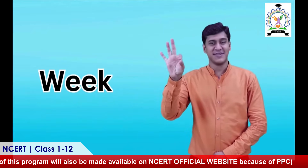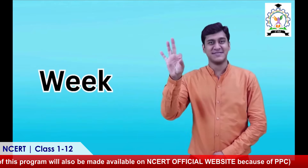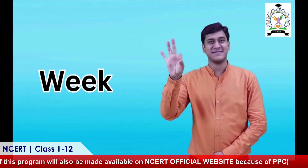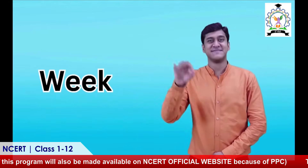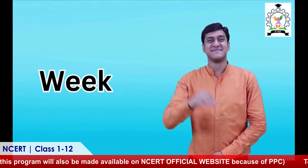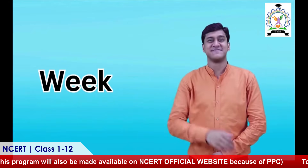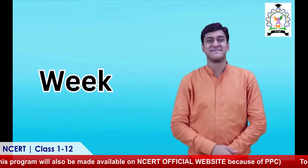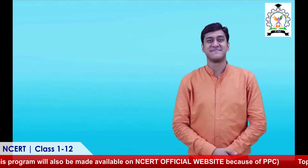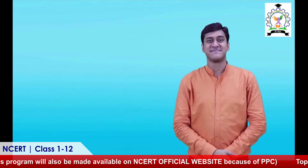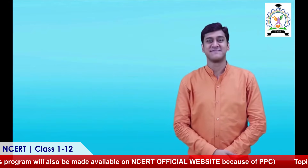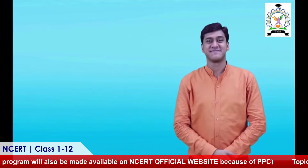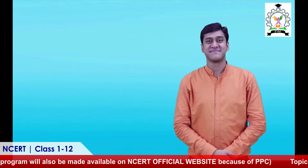हफ्ता,